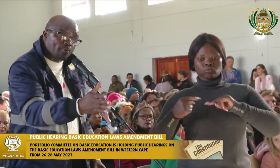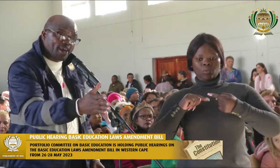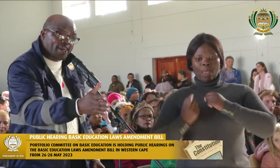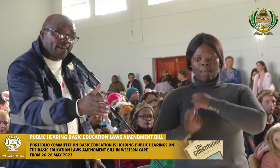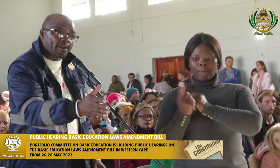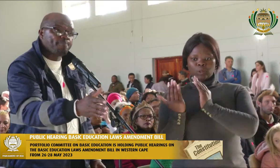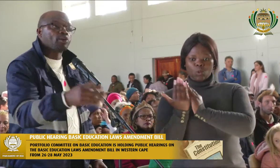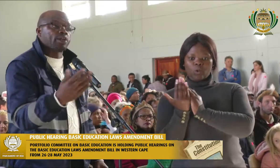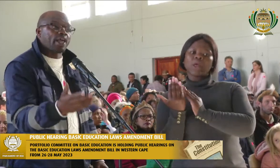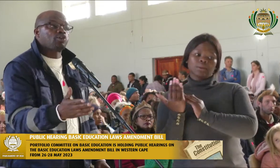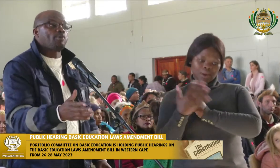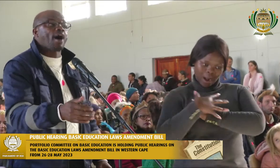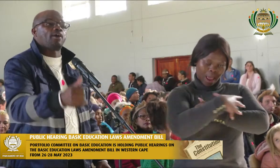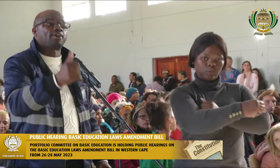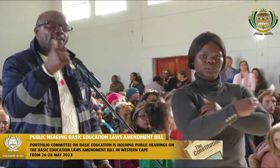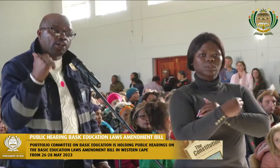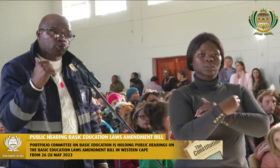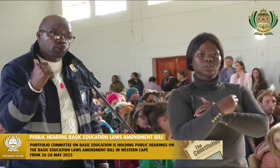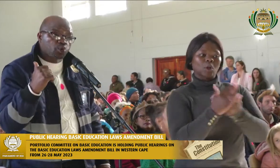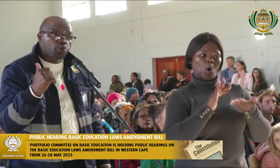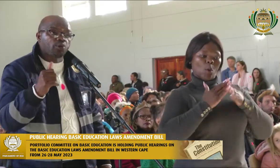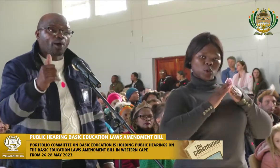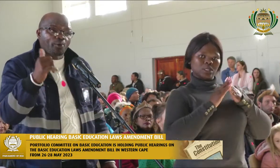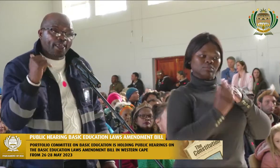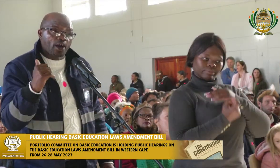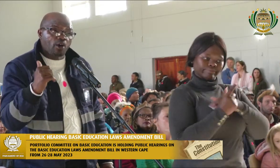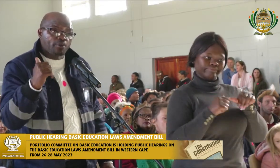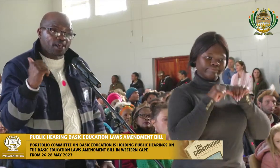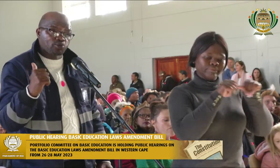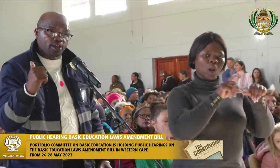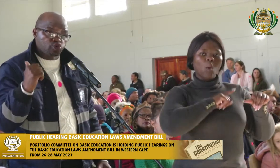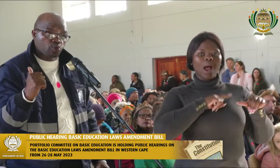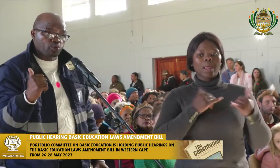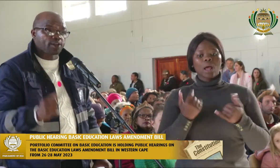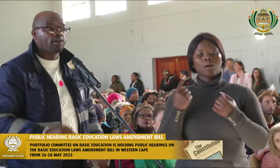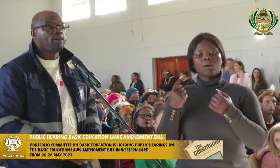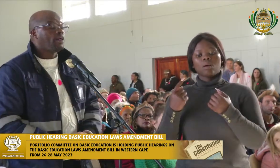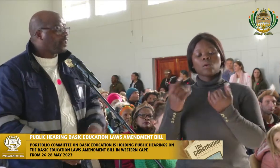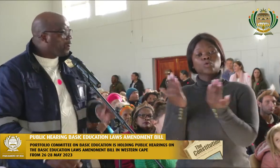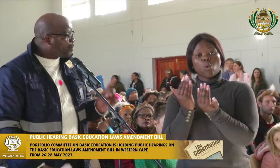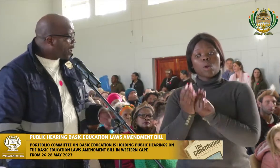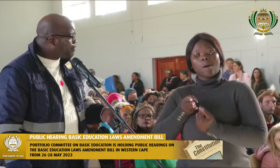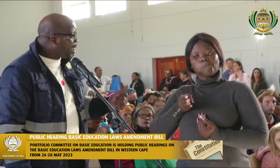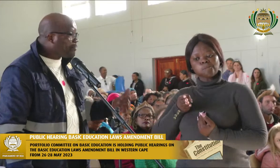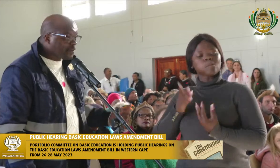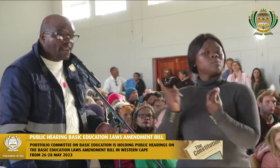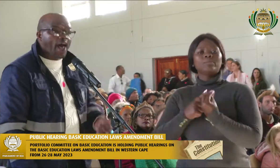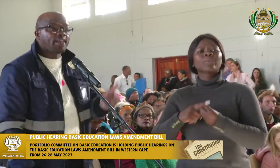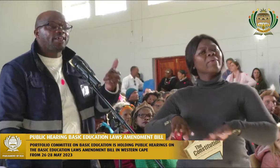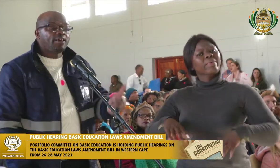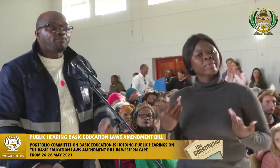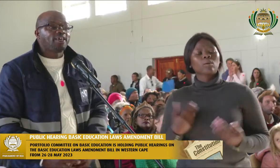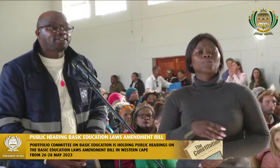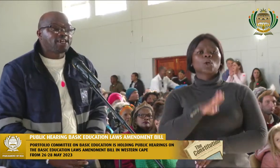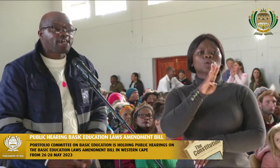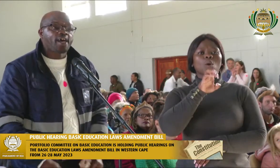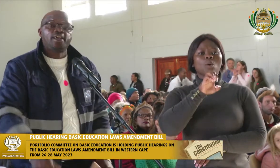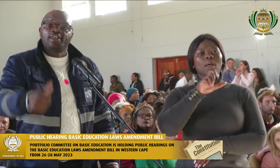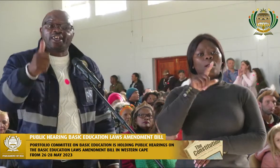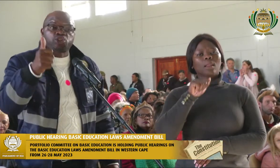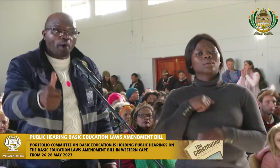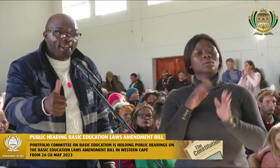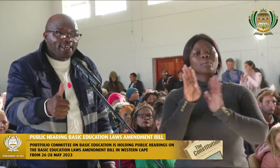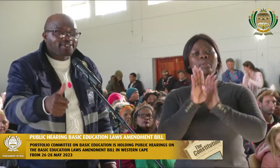iyakhontinyuwa iyaqhubekeka ngenxa yinto yoba aqeqeshwe ezikolweni kwayeka ukubethwa ezikolweni. Le bhelabhela bill andiyiva